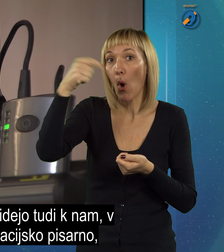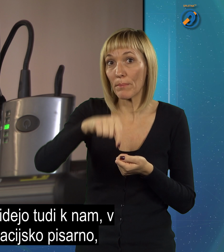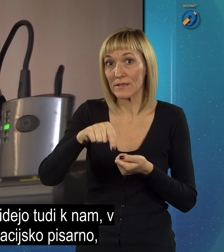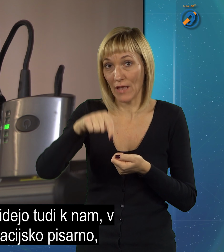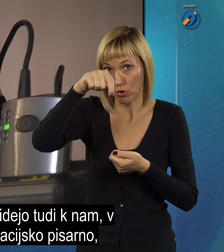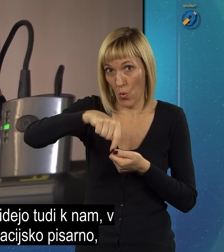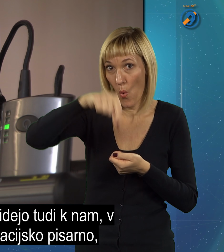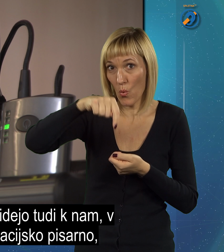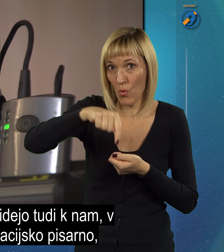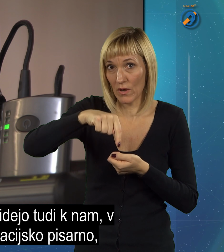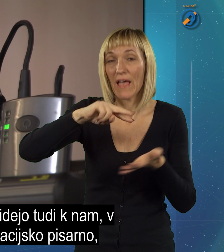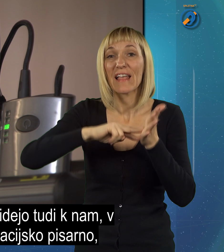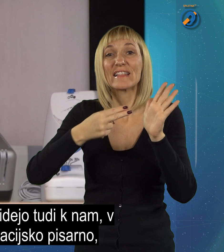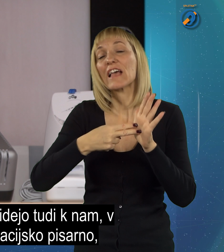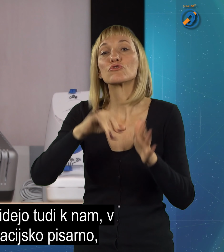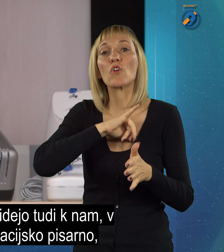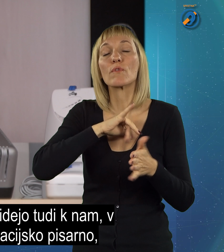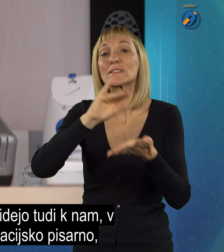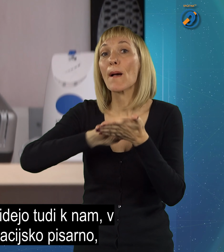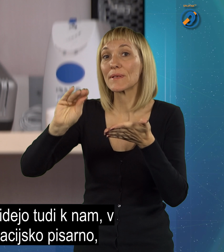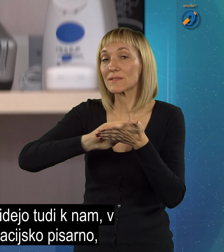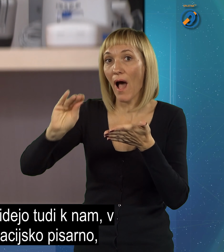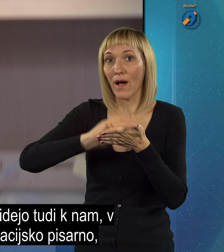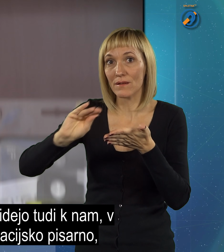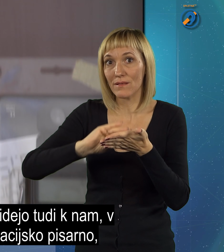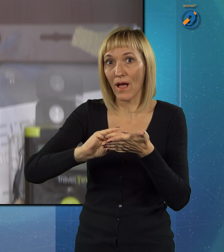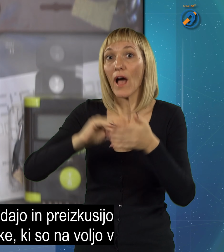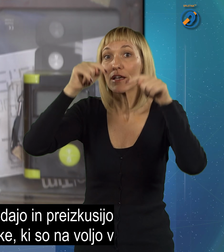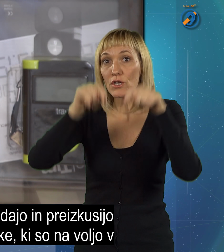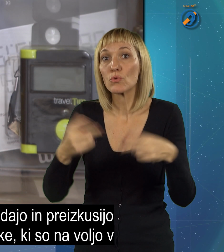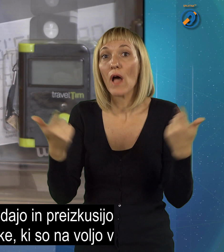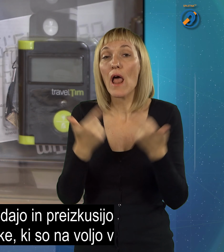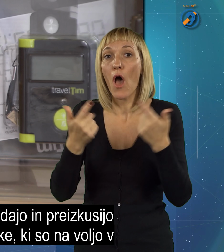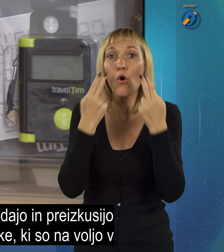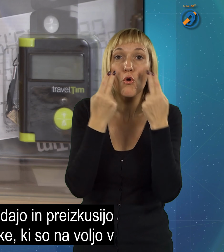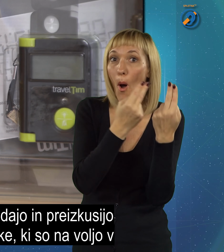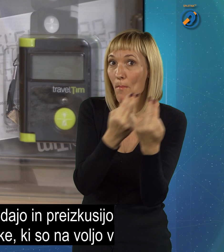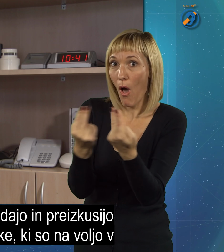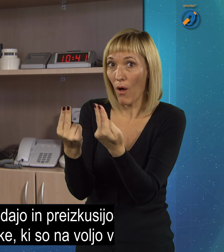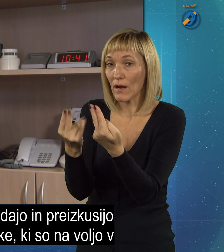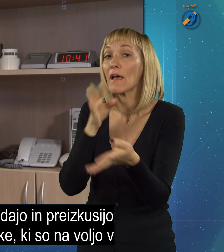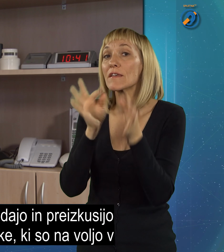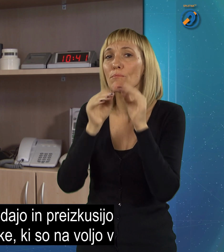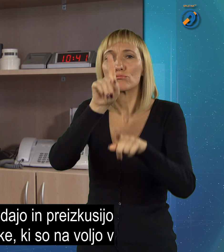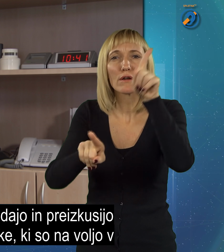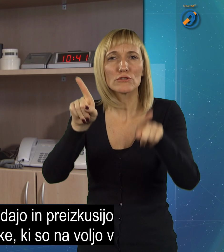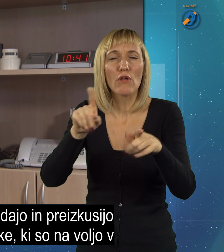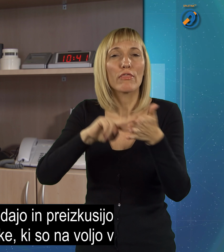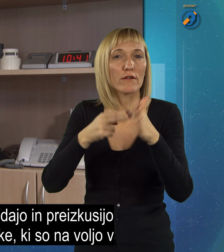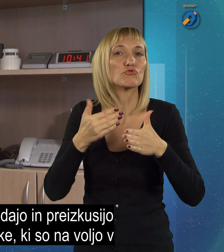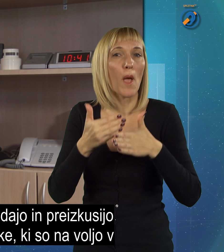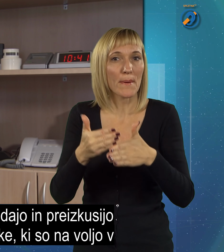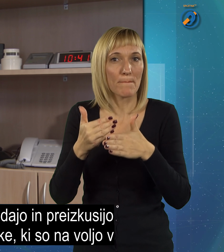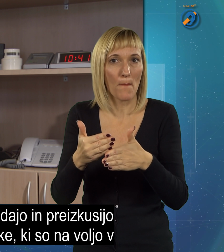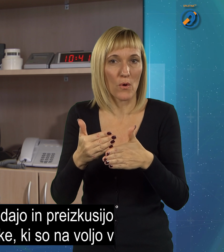lahko pridejo tudi k nam v tehnično-informacijsko pisarno, kjer si lahko pogledajo in preizkusijo